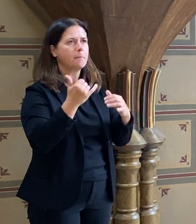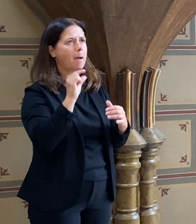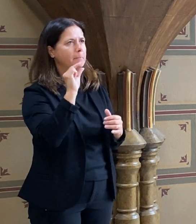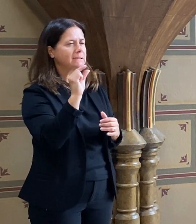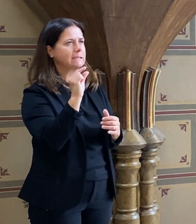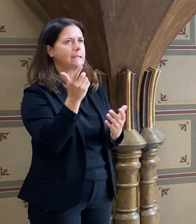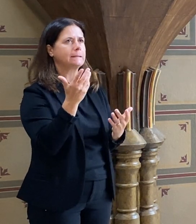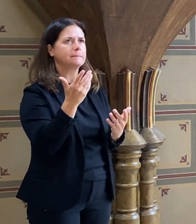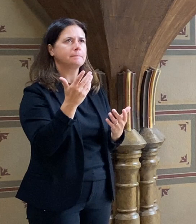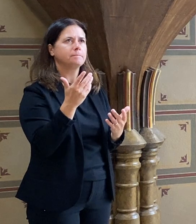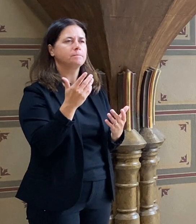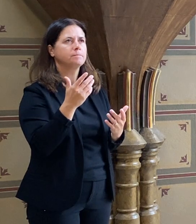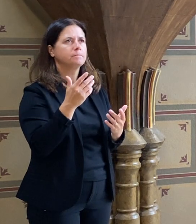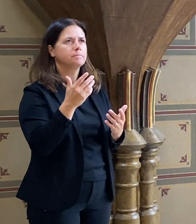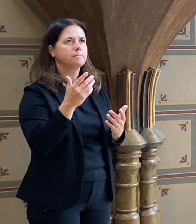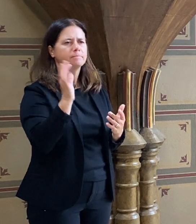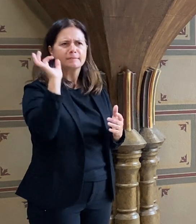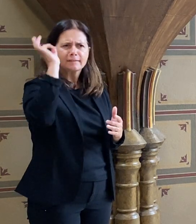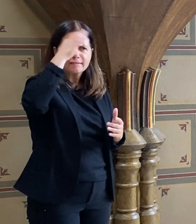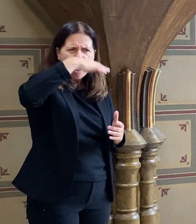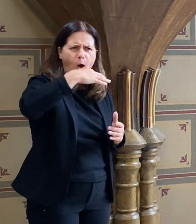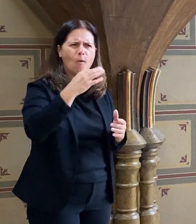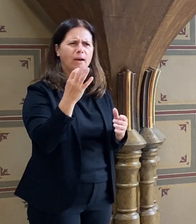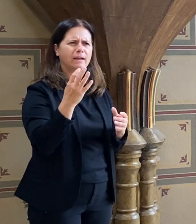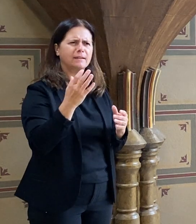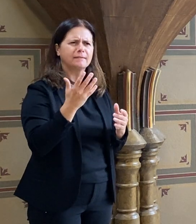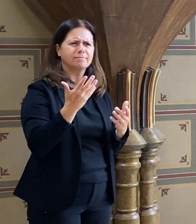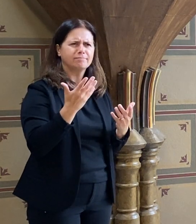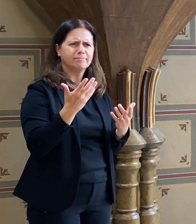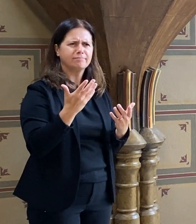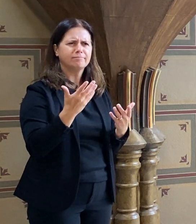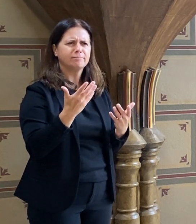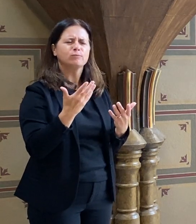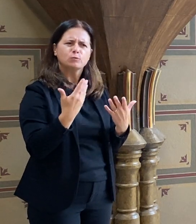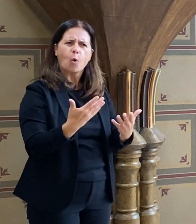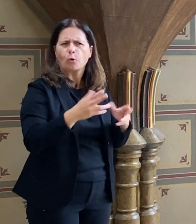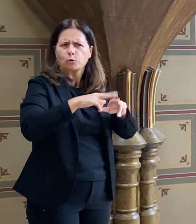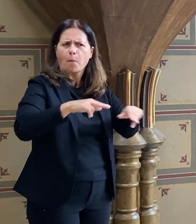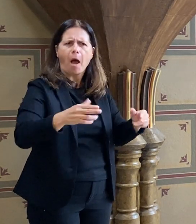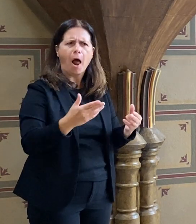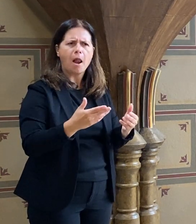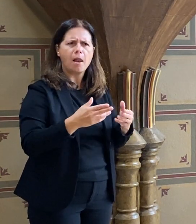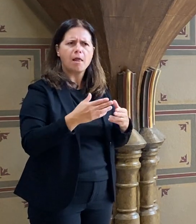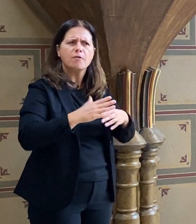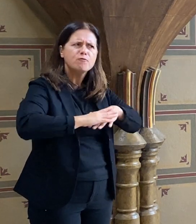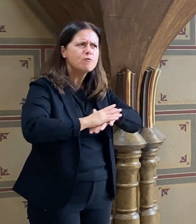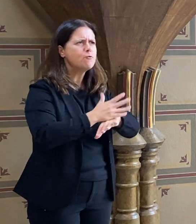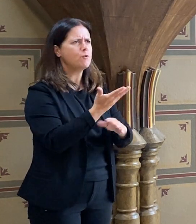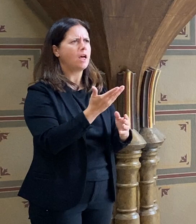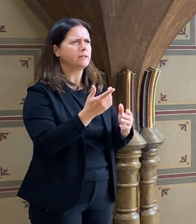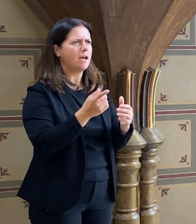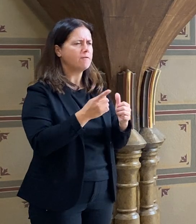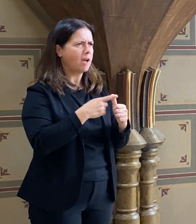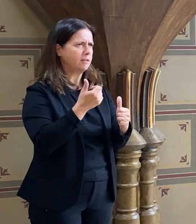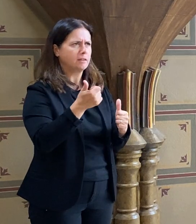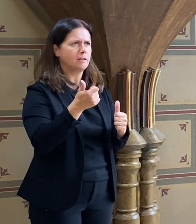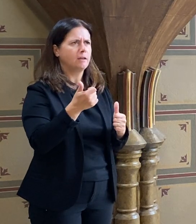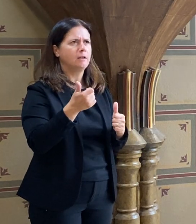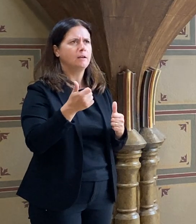an Sentimentalität. Und das ist wohl auch das übliche Empfinden, das man hat, wenn man